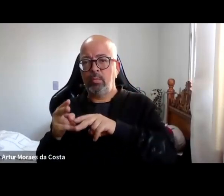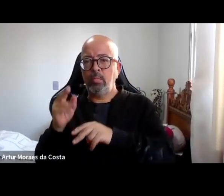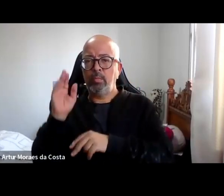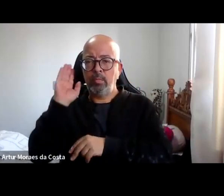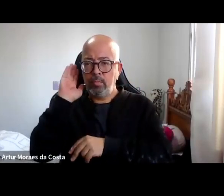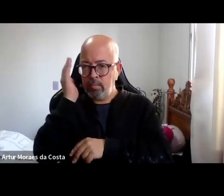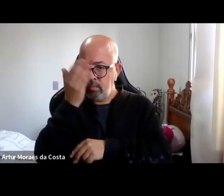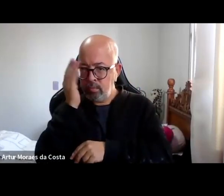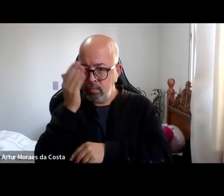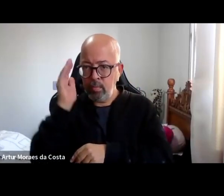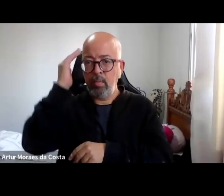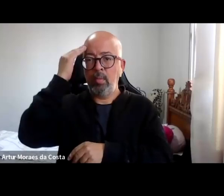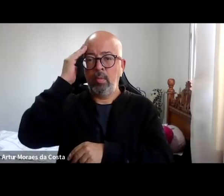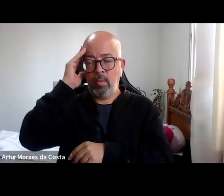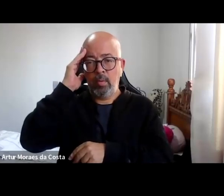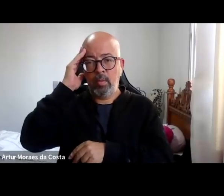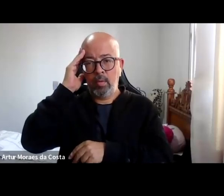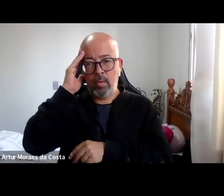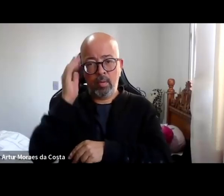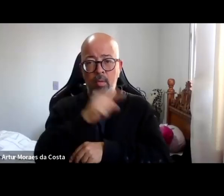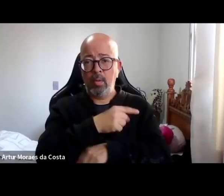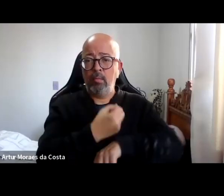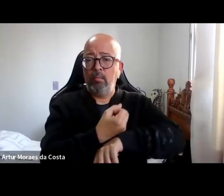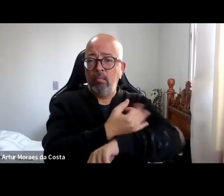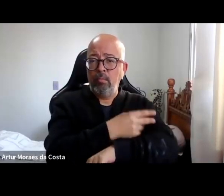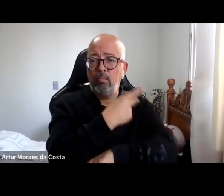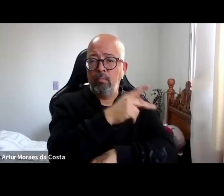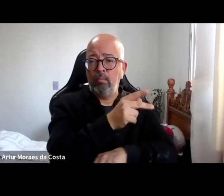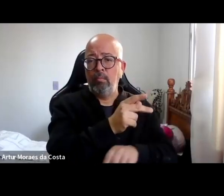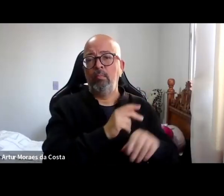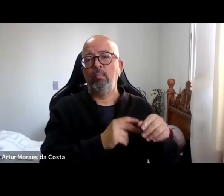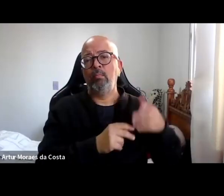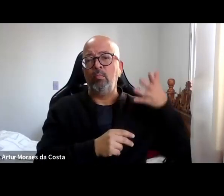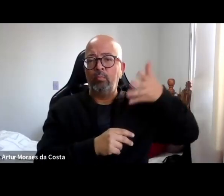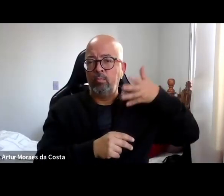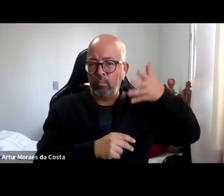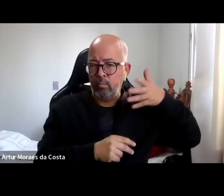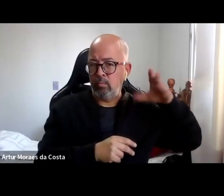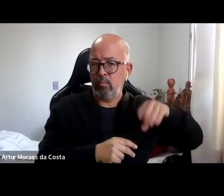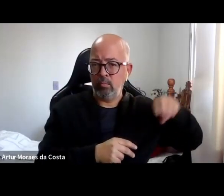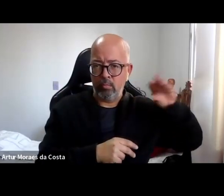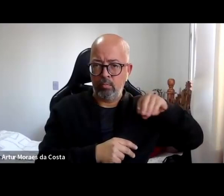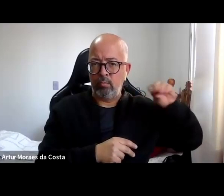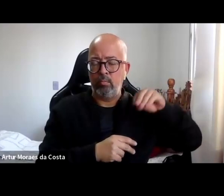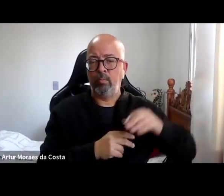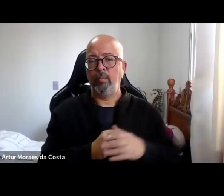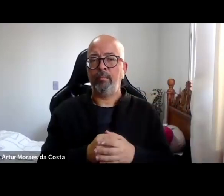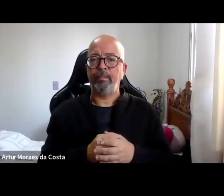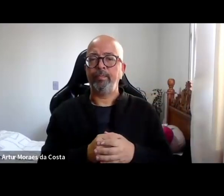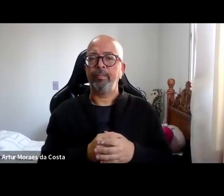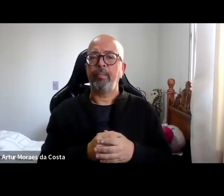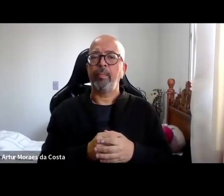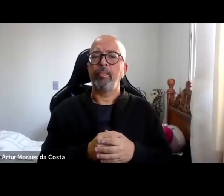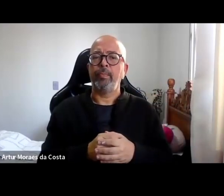sordociegas de hecho se considera que dos tercios Oigan bien Esto se considera que dos